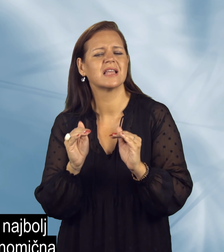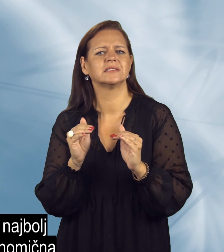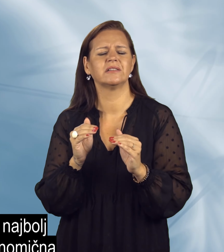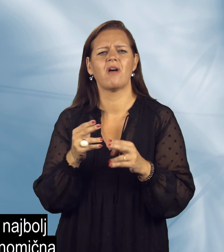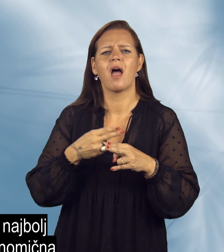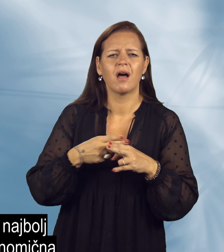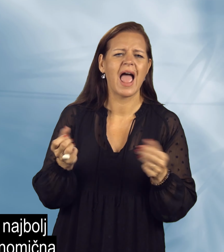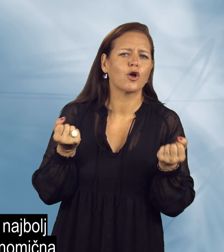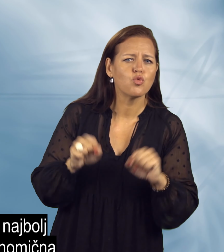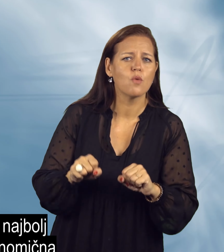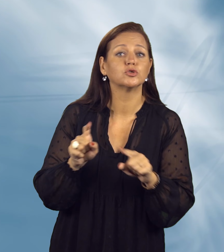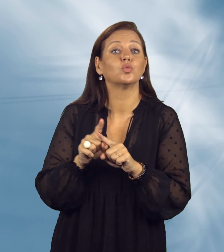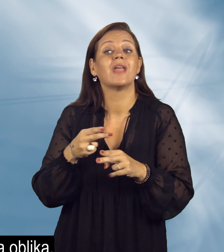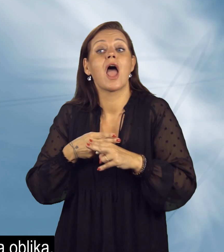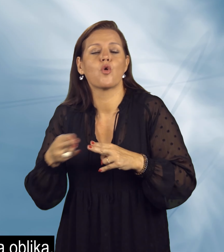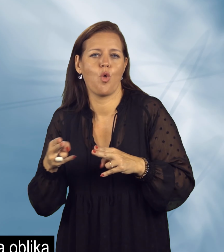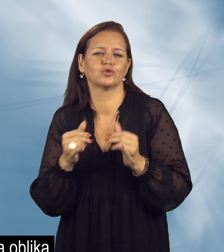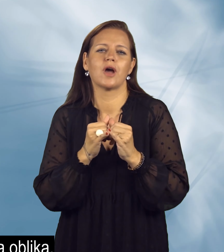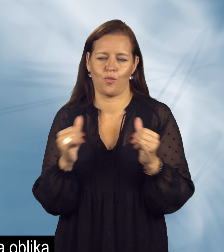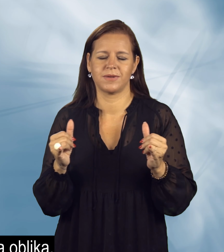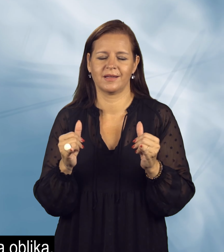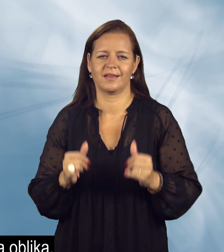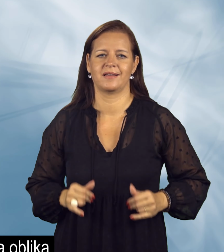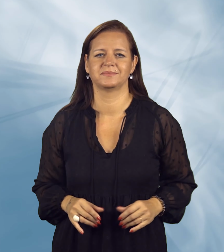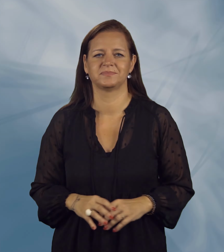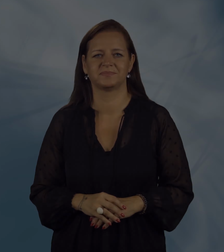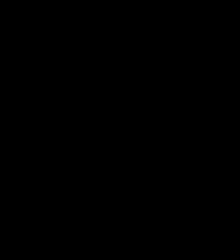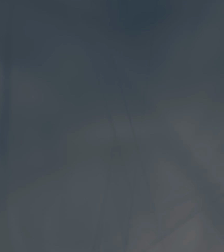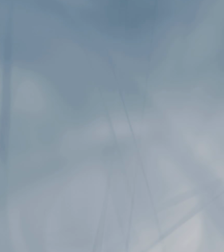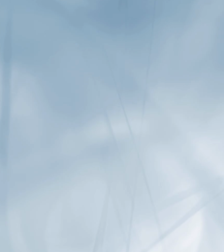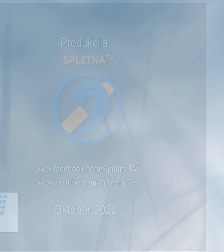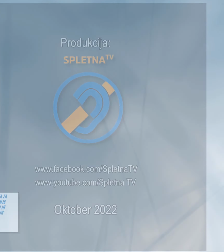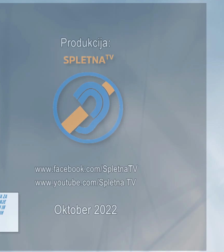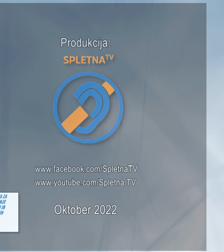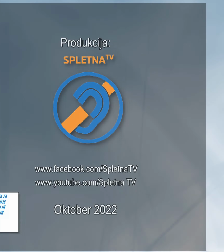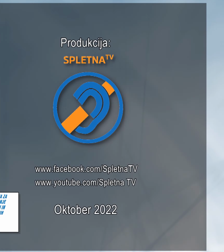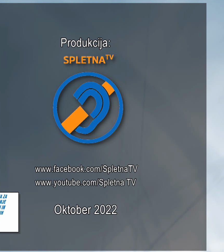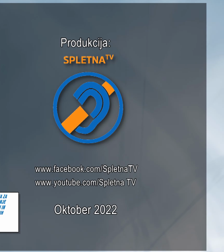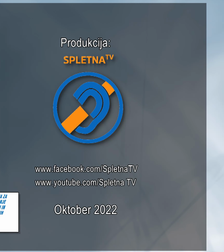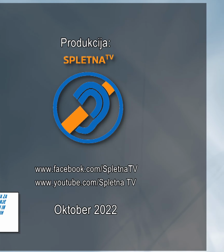zanesljiva, ekonomična in tudi ekološka oblika.